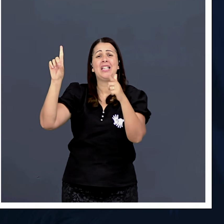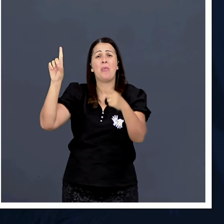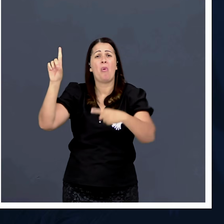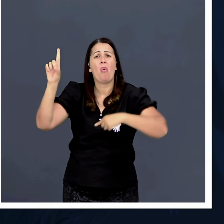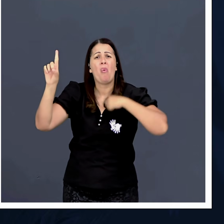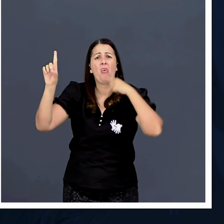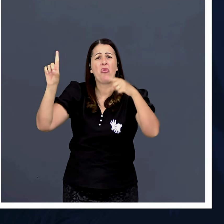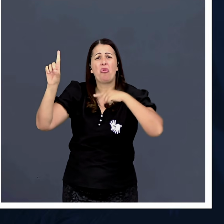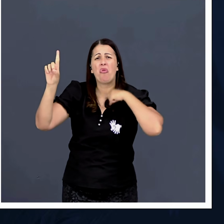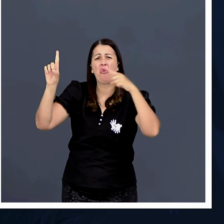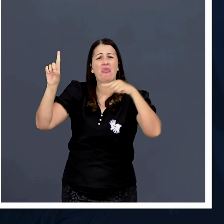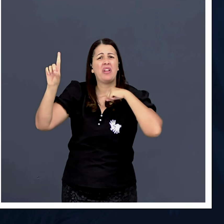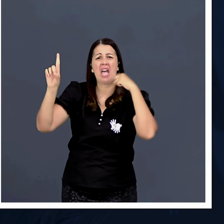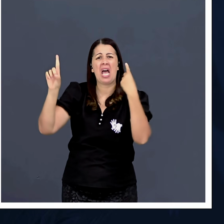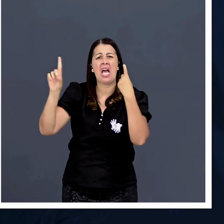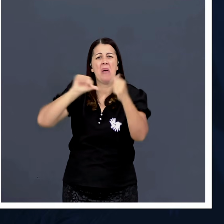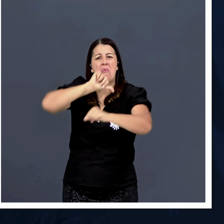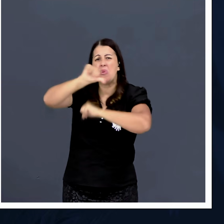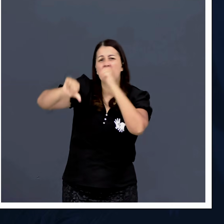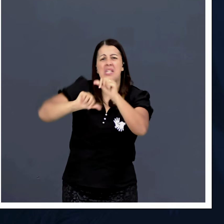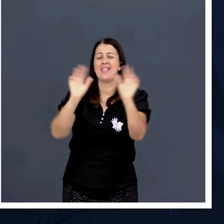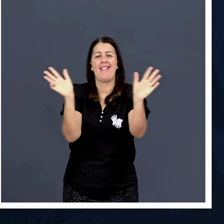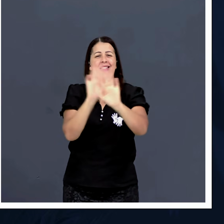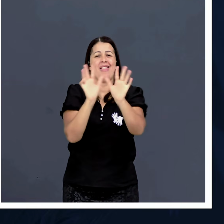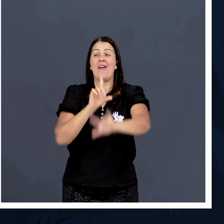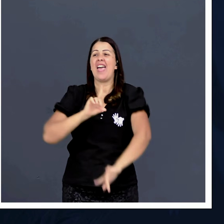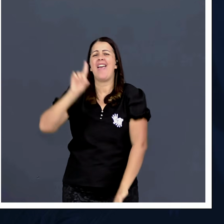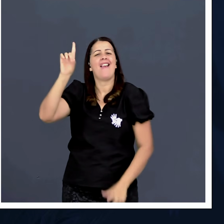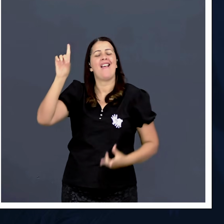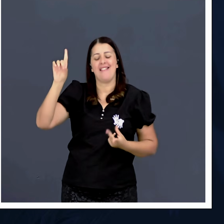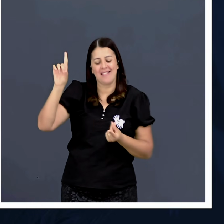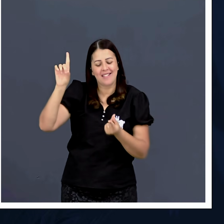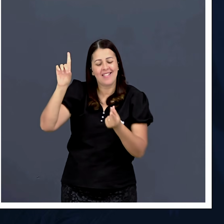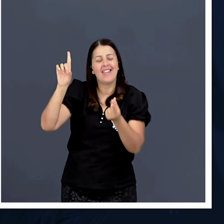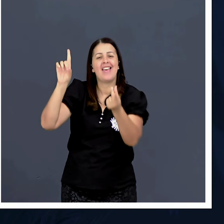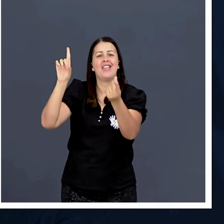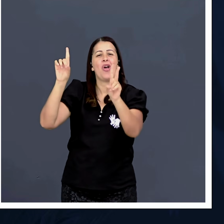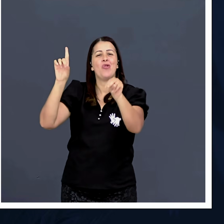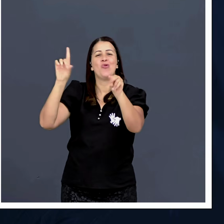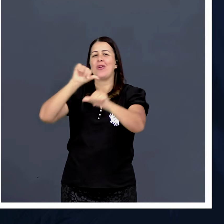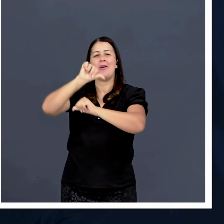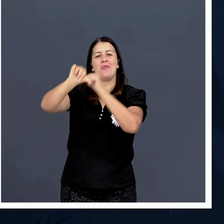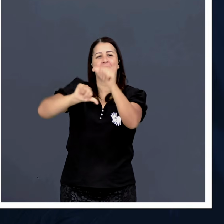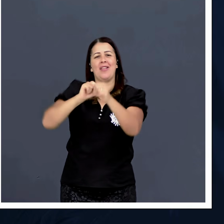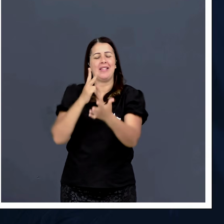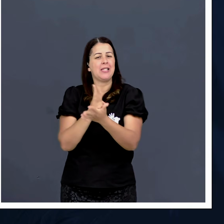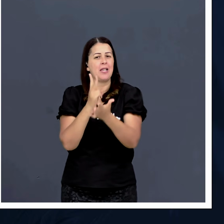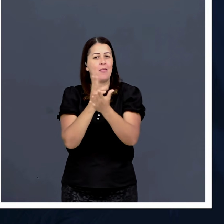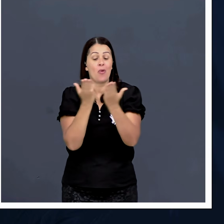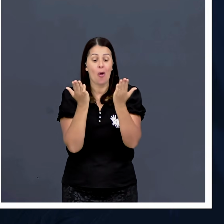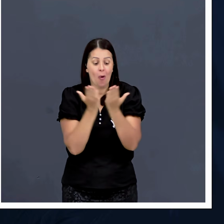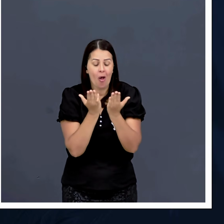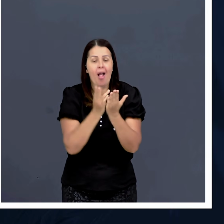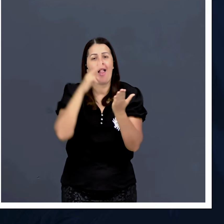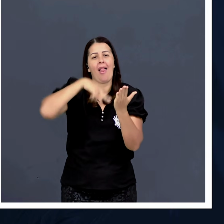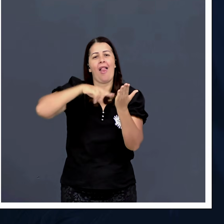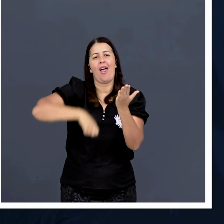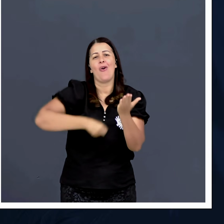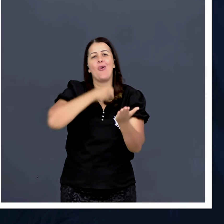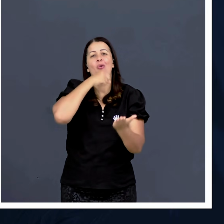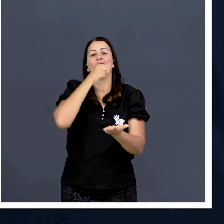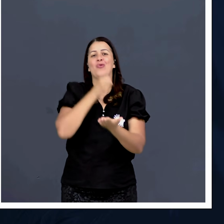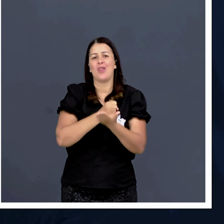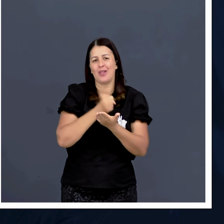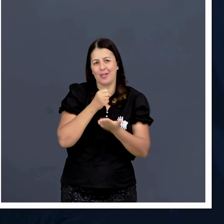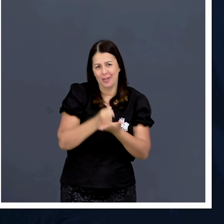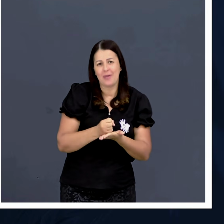de variação. Ele é eterno e imutável. Frequentemente, quando nós lemos o Antigo Testamento,